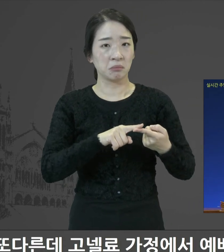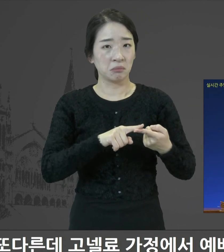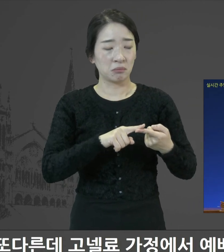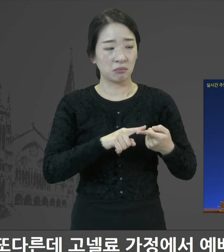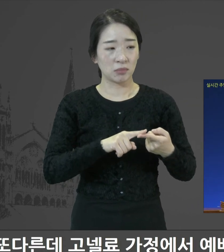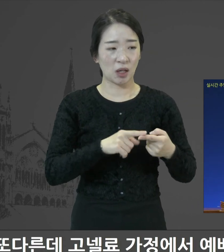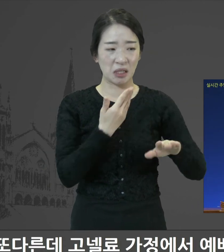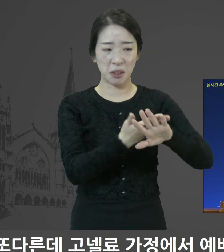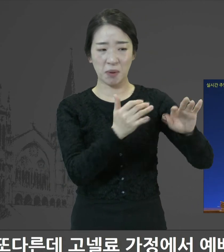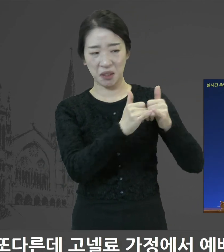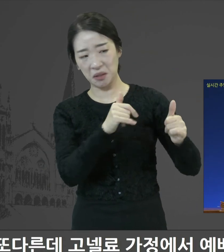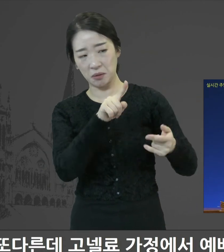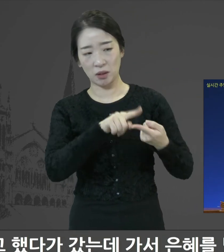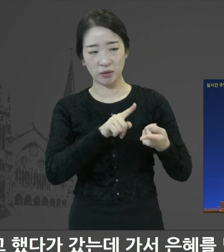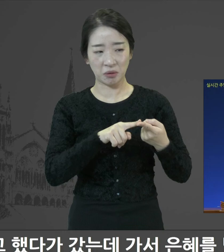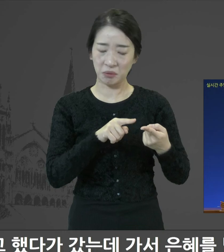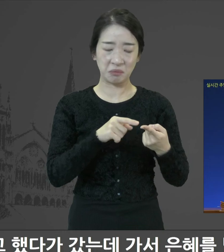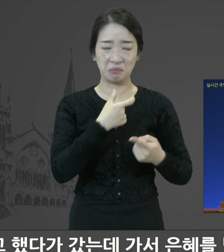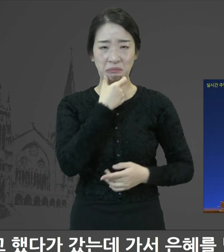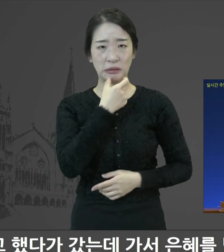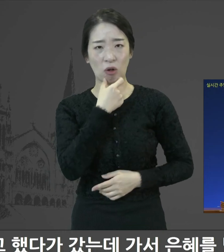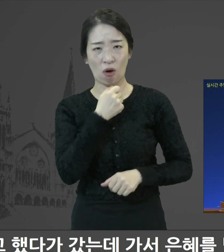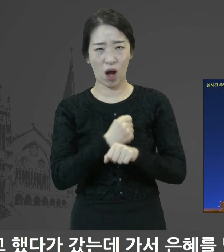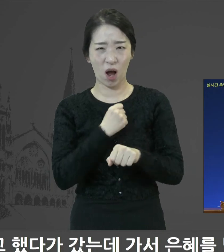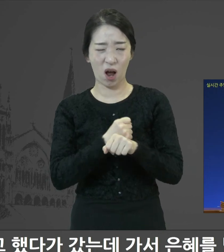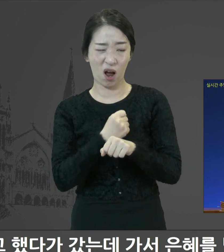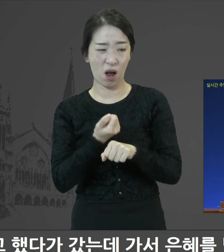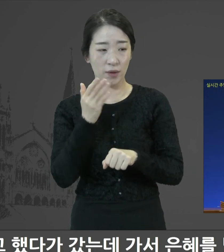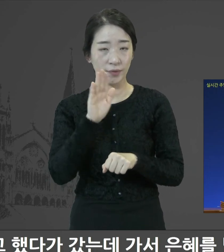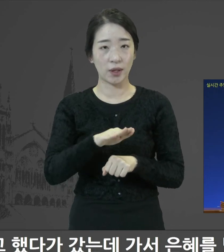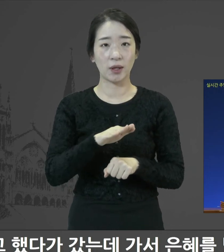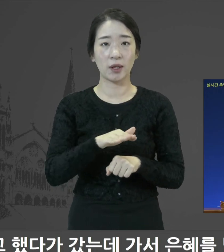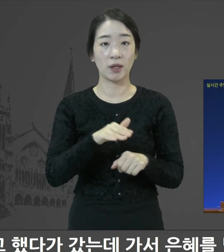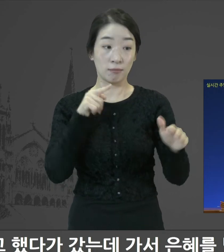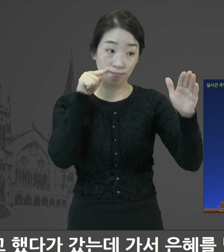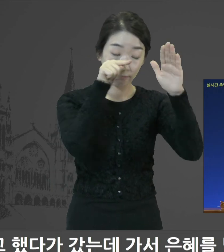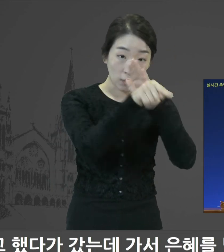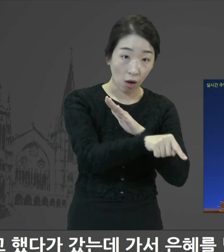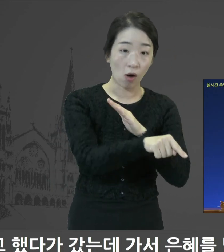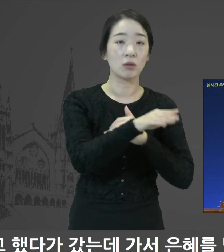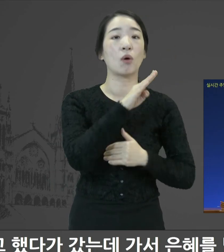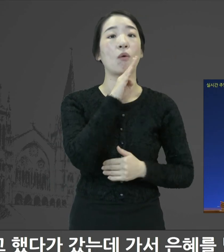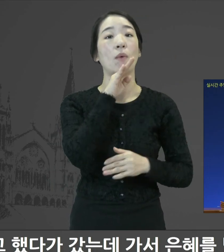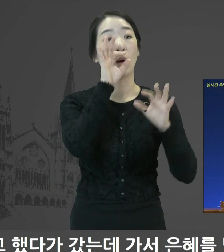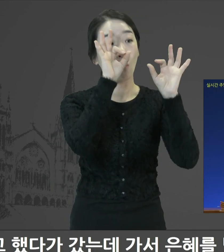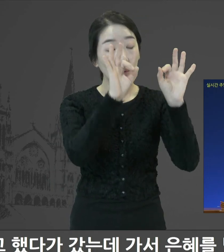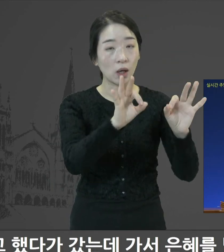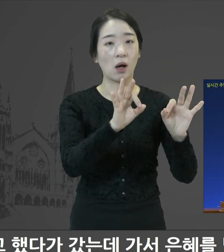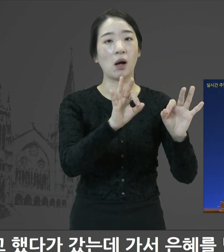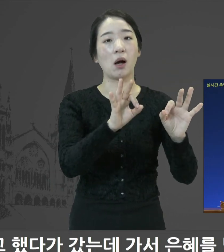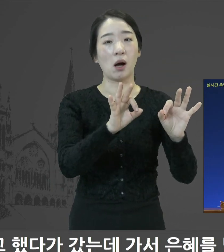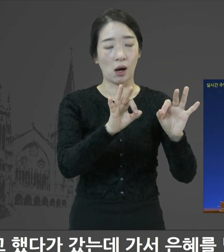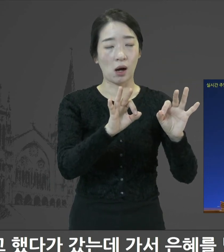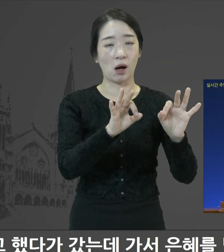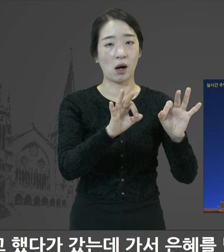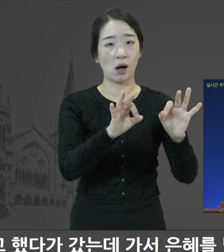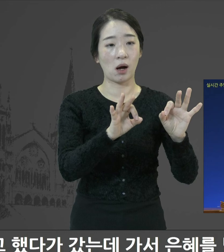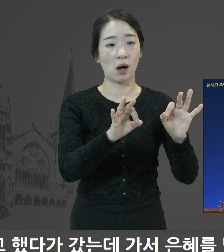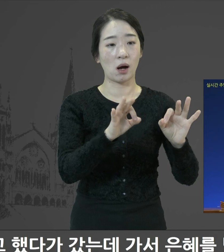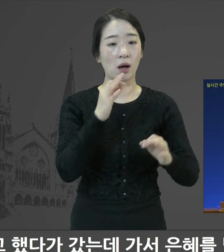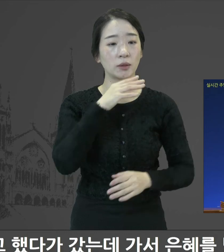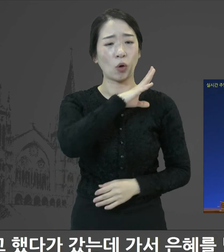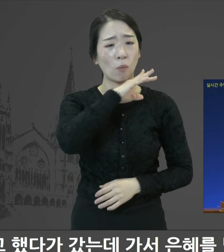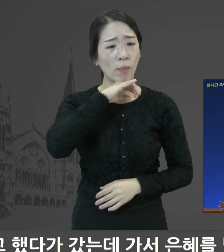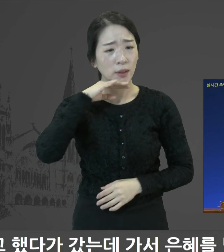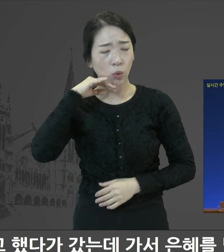첫자도 모르는 이 사람들이 모여가지고 예배하겠다고 앉아 있는데 정말 이 사람들이 스폰지였거든요. 베드로가 이전에도 이렇게